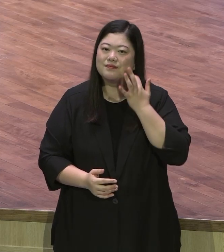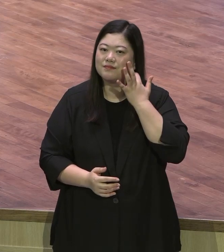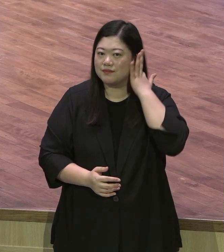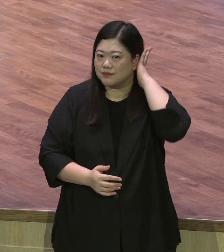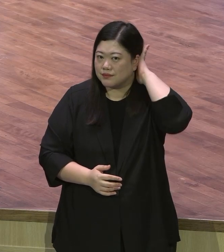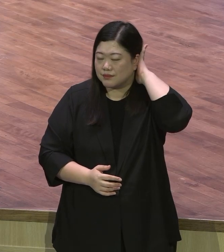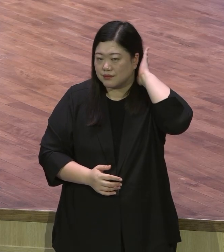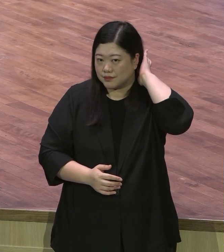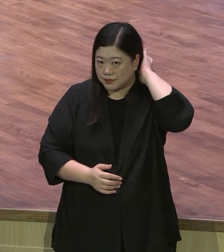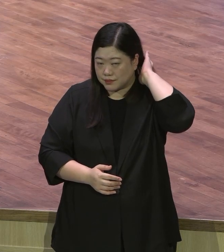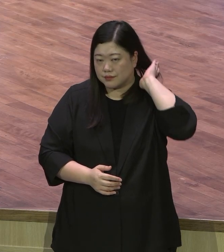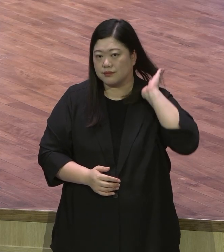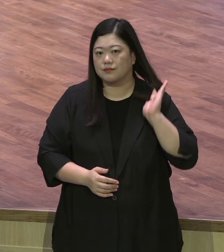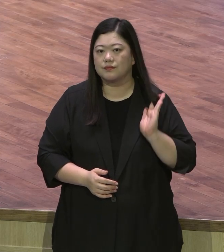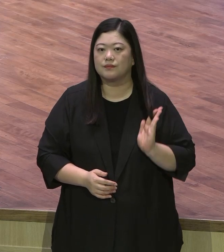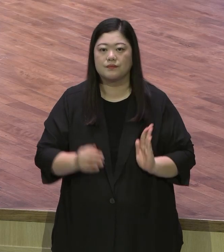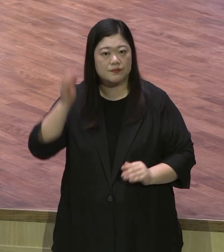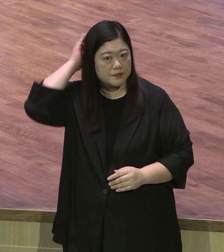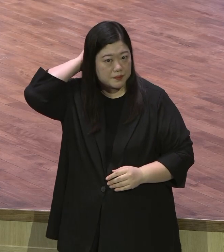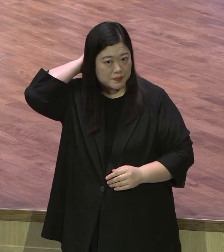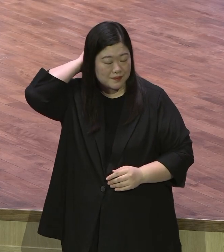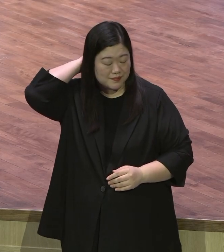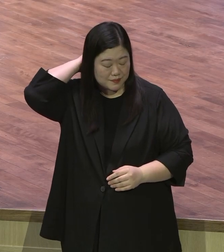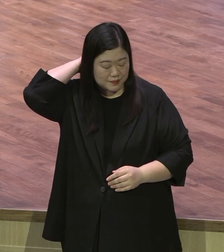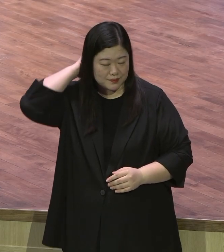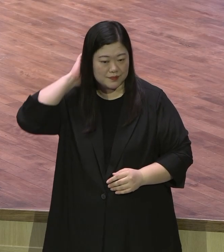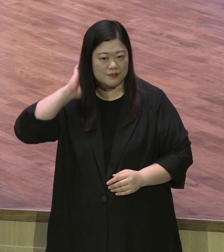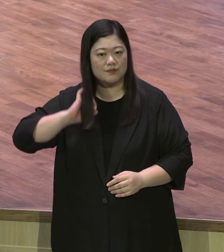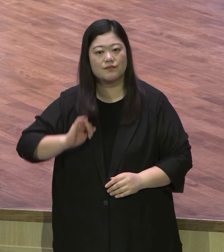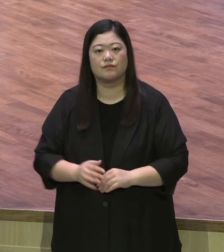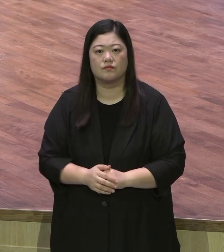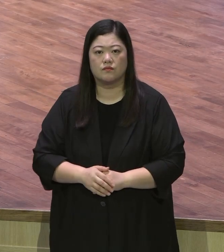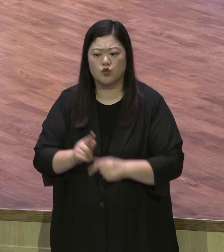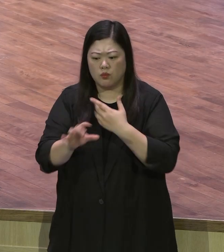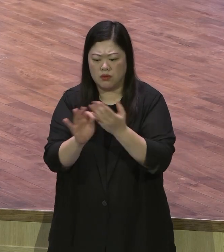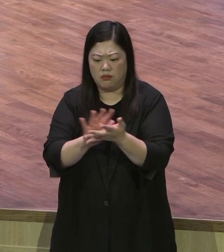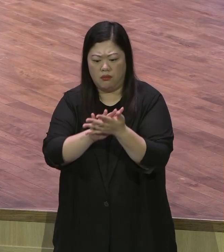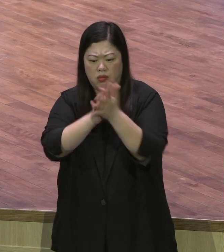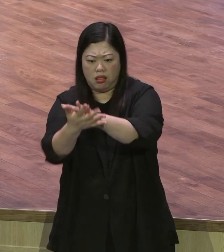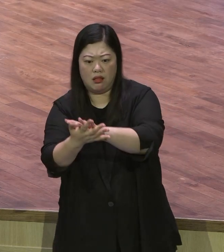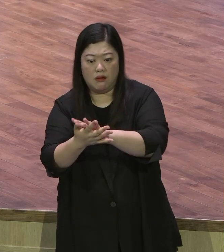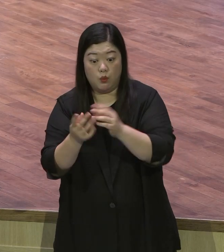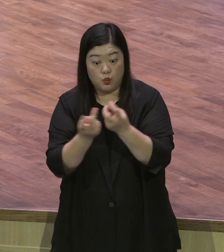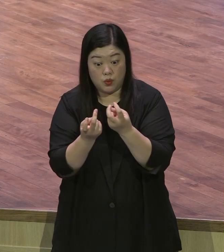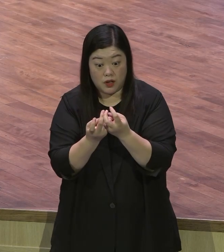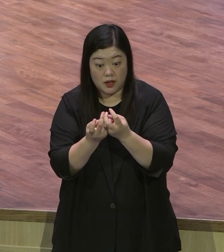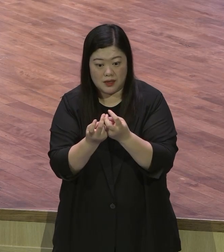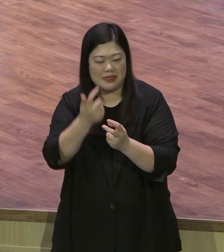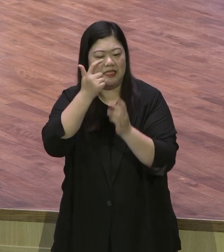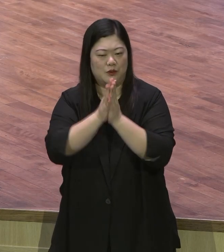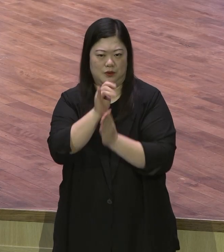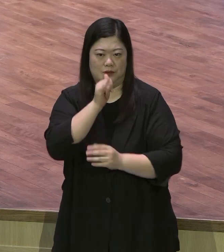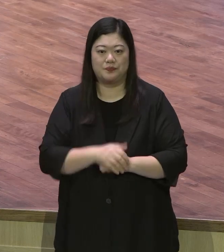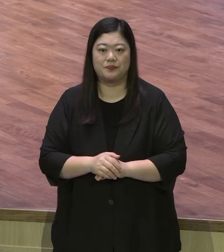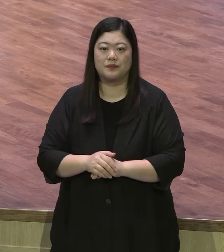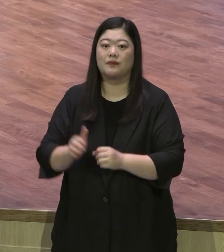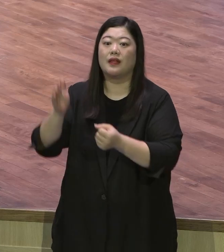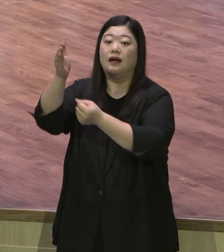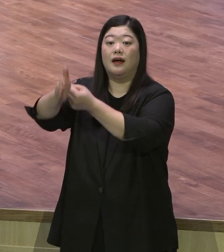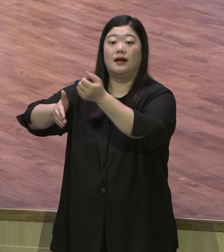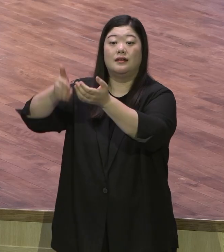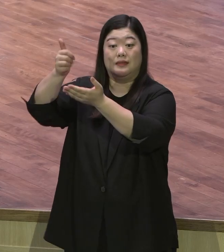어떻게 그러면 이렇게 변화가 될 수 있냐? 바로 언약 붙잡는 기도가 있습니다. 7절 보세요. 우리 하나님 여호와께서